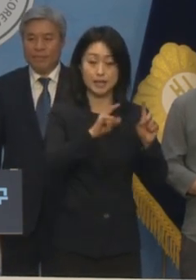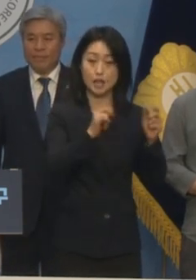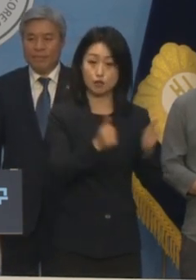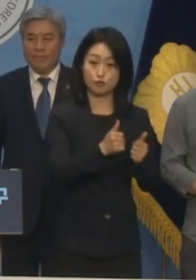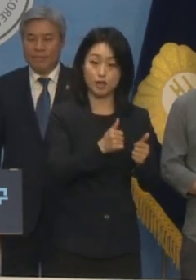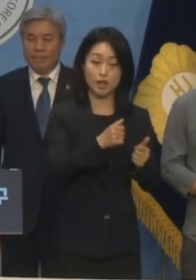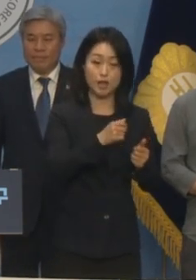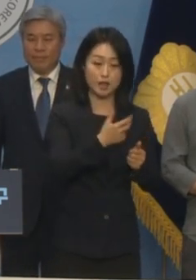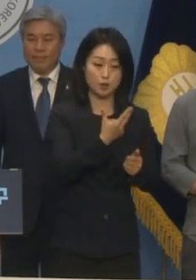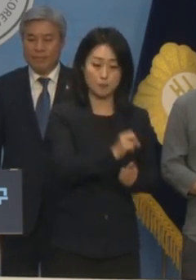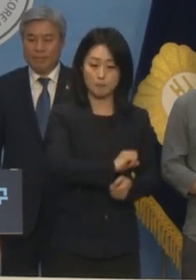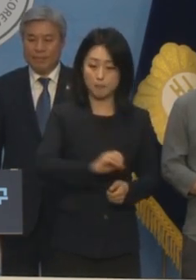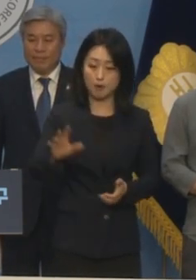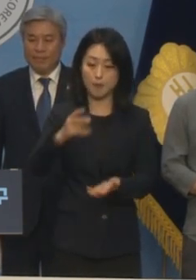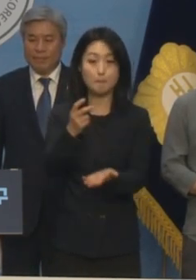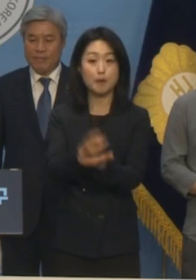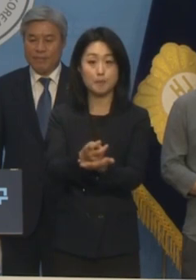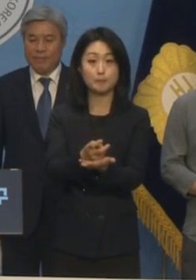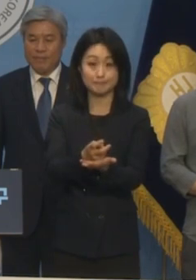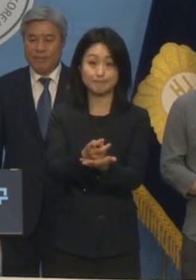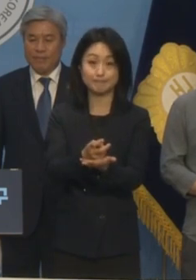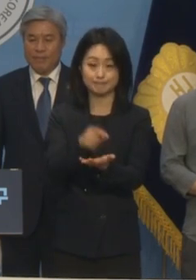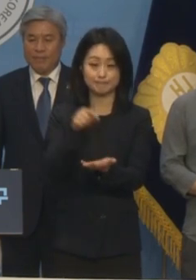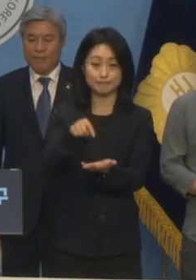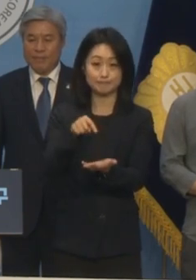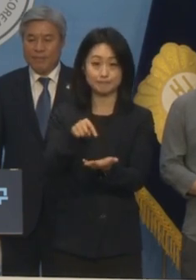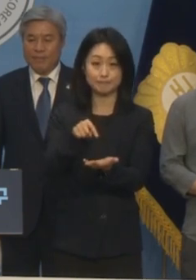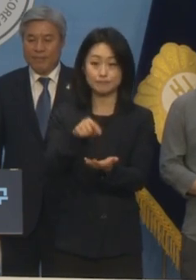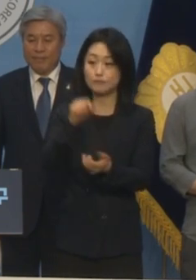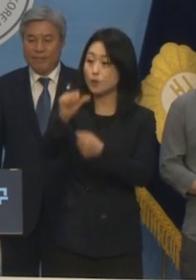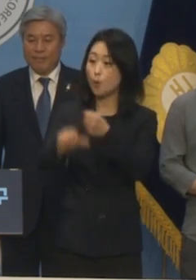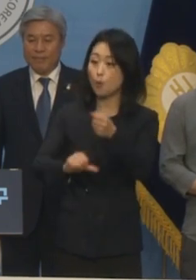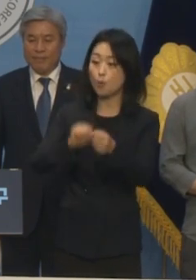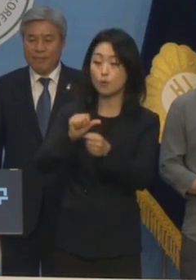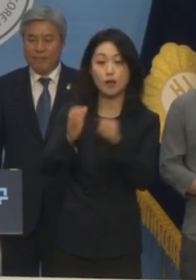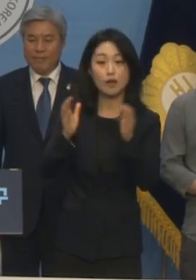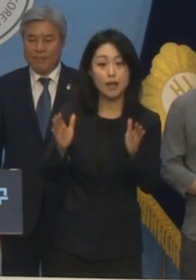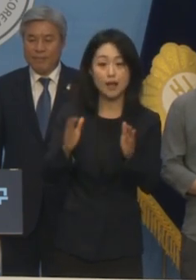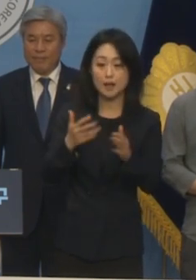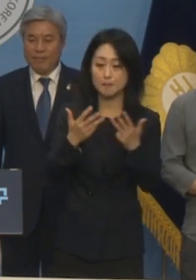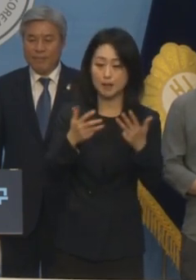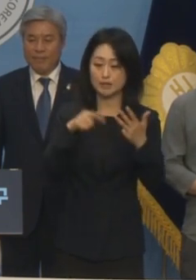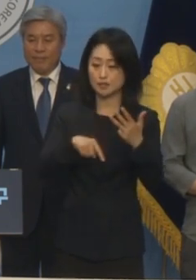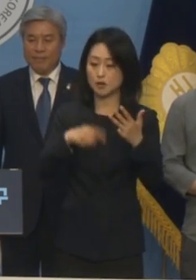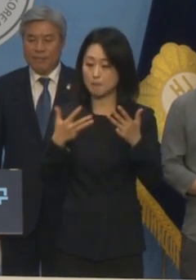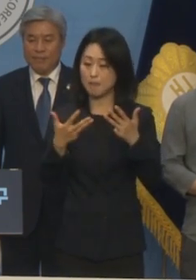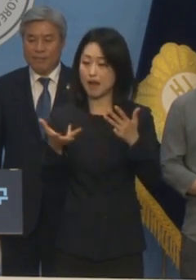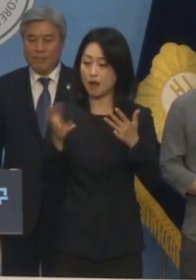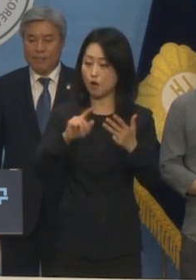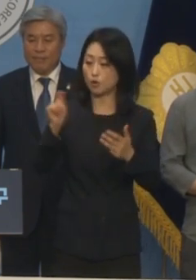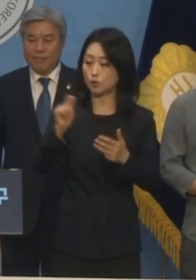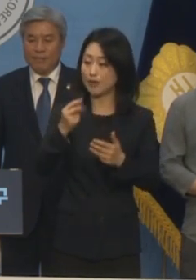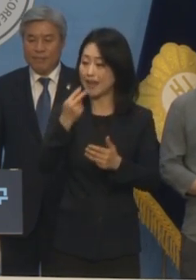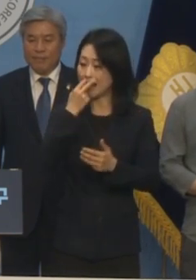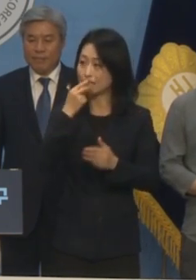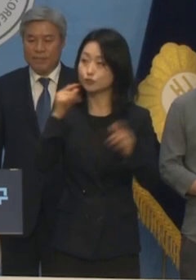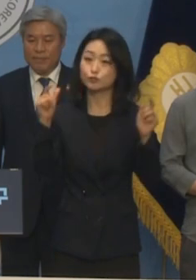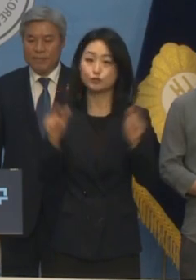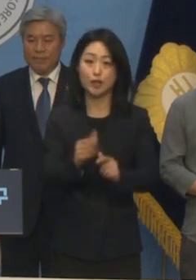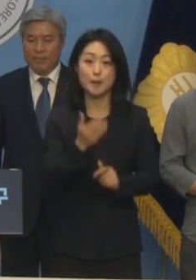21대에서 잠든 법안만으로 향후 5년간 약 8.8억 톤의 온실가스를 줄일 수